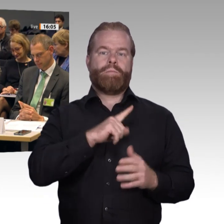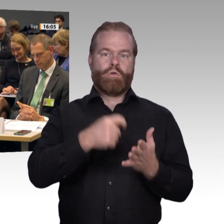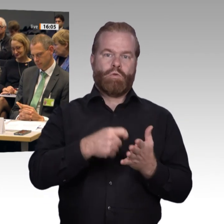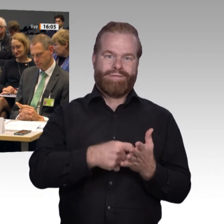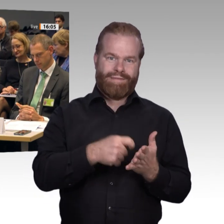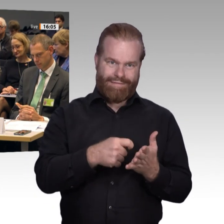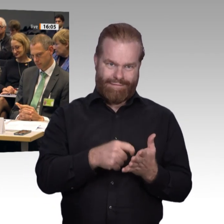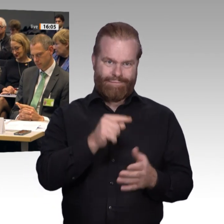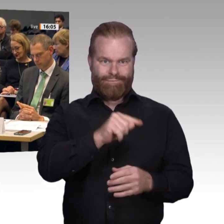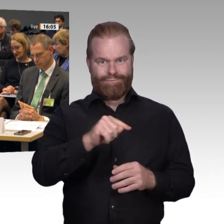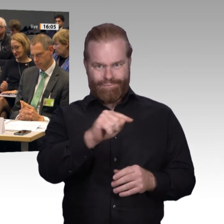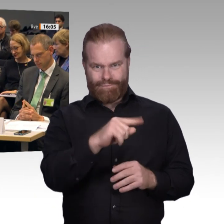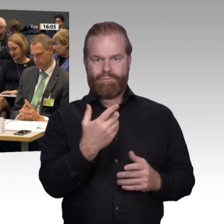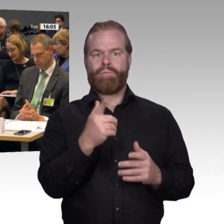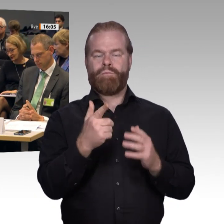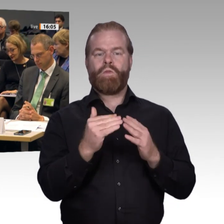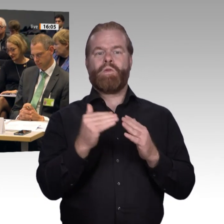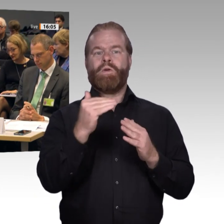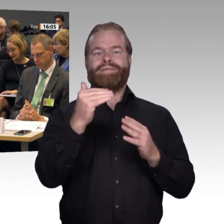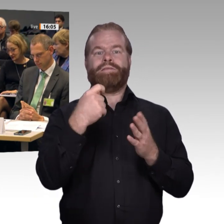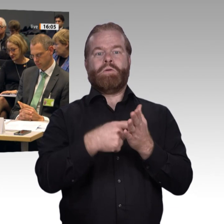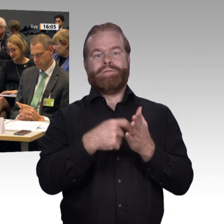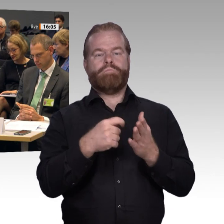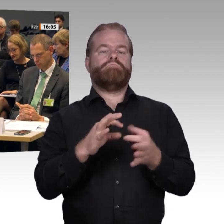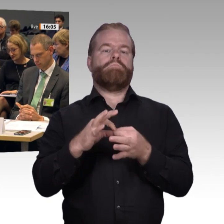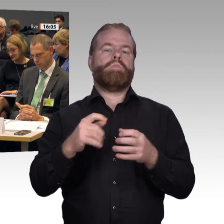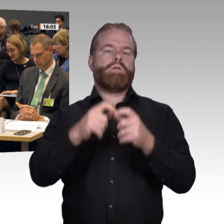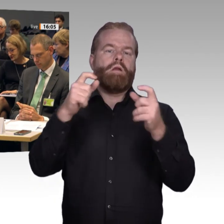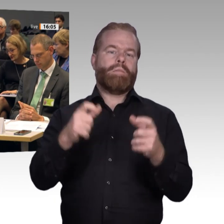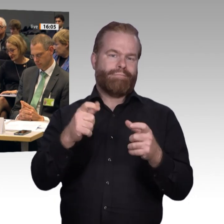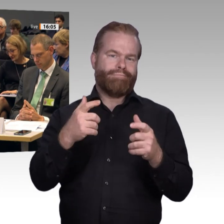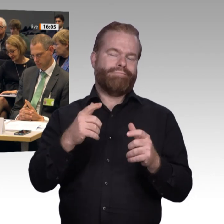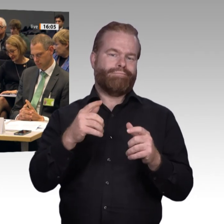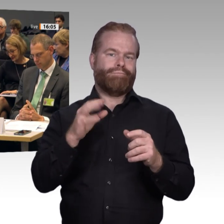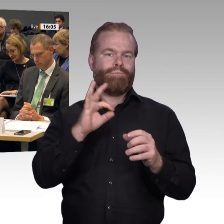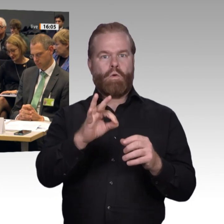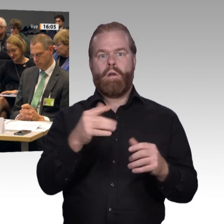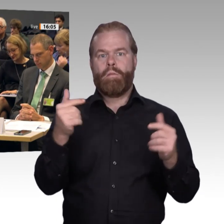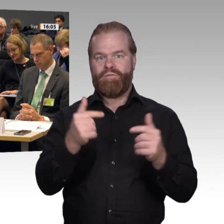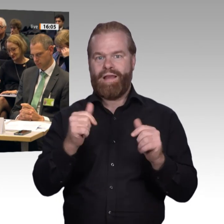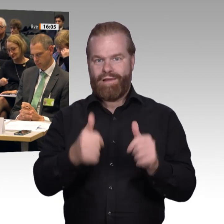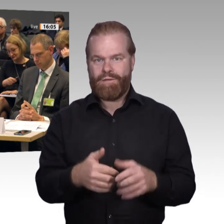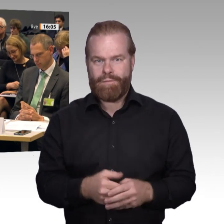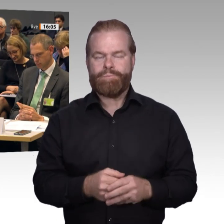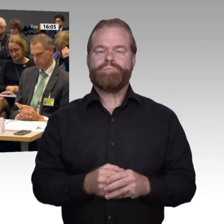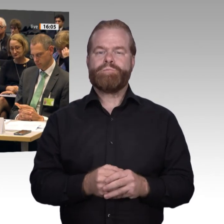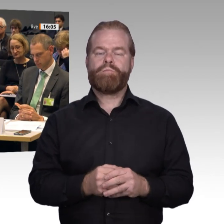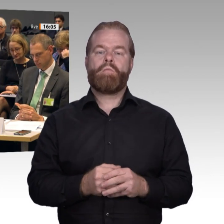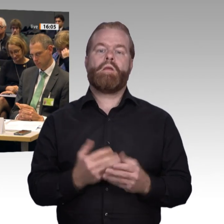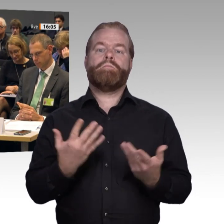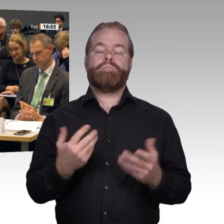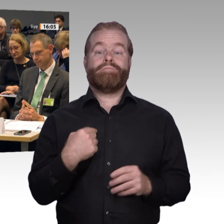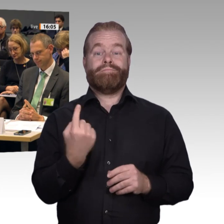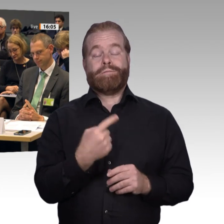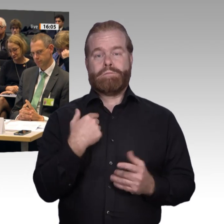erwarten, dass der Bund nach dem Grundsatz, wer bestellt, bezahlt, den Kommunen natürlich die